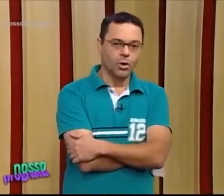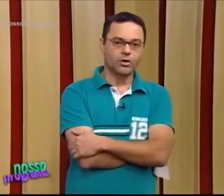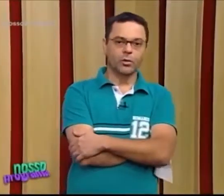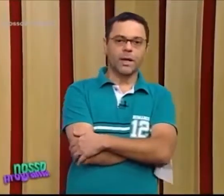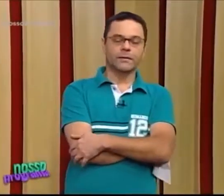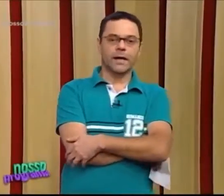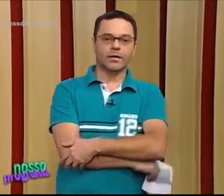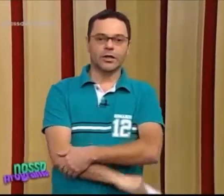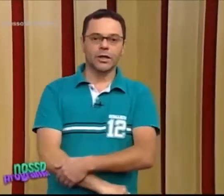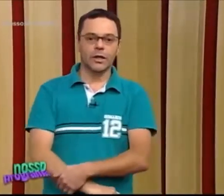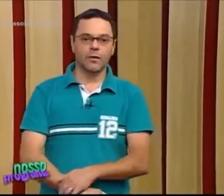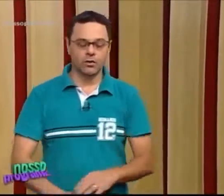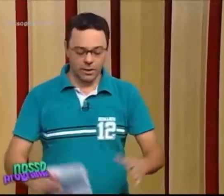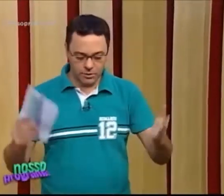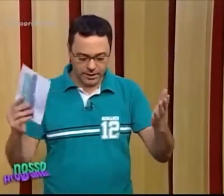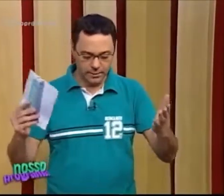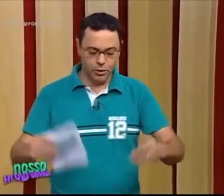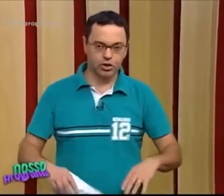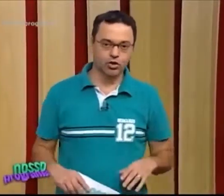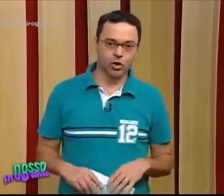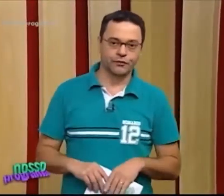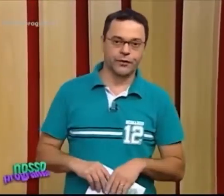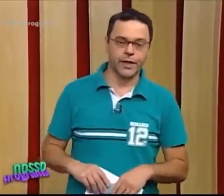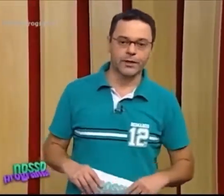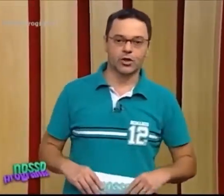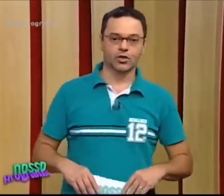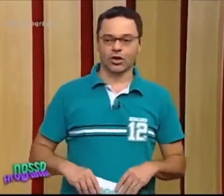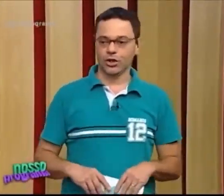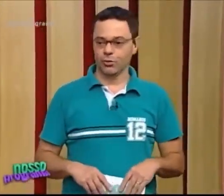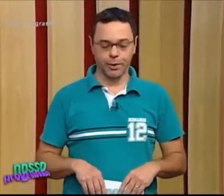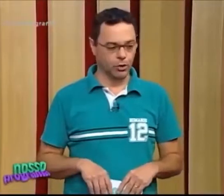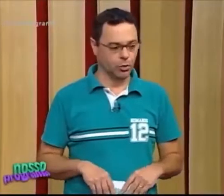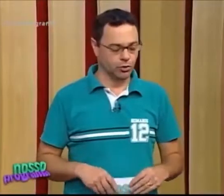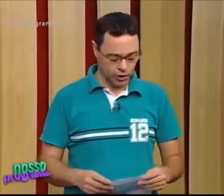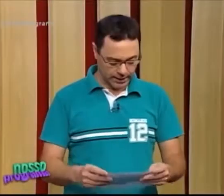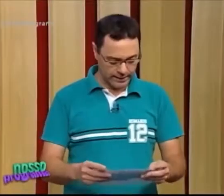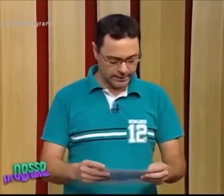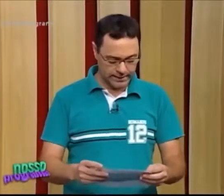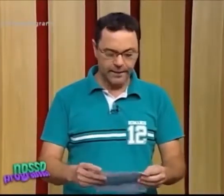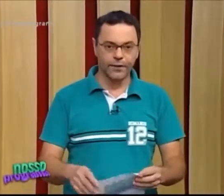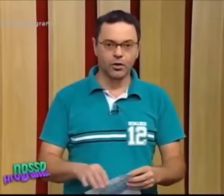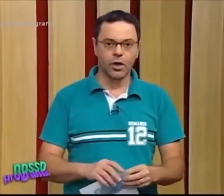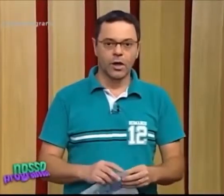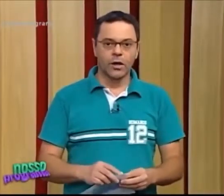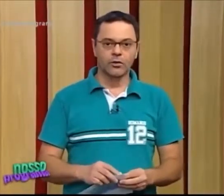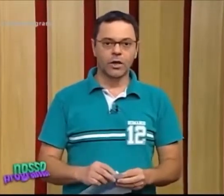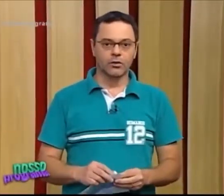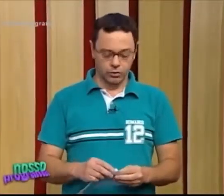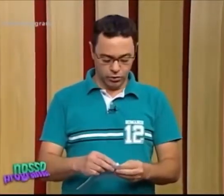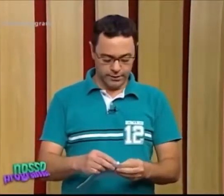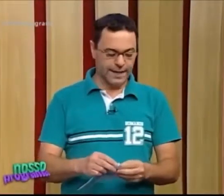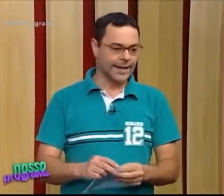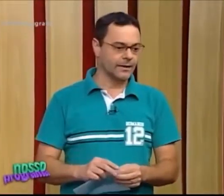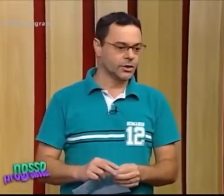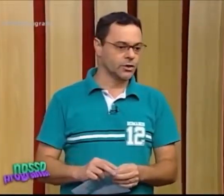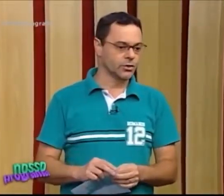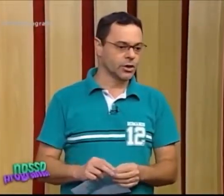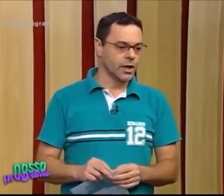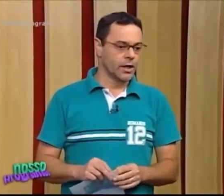Muito bem, da China voltamos aqui para o estúdio 3 do Giro pelo Mundo. Jaqueline Stefano, eu tenho 2 recadinhos.